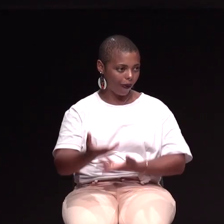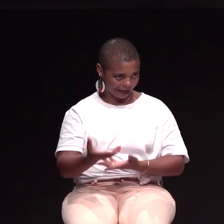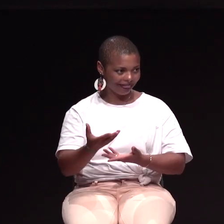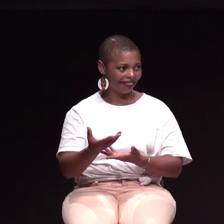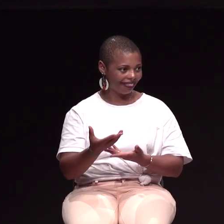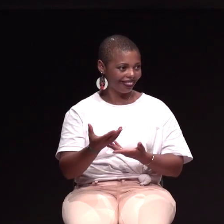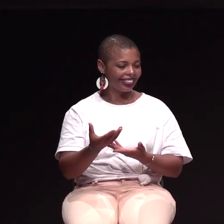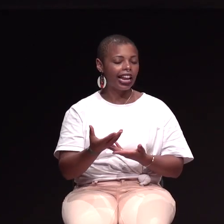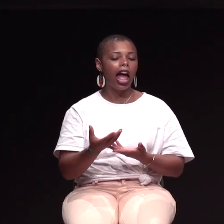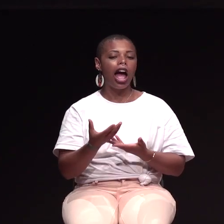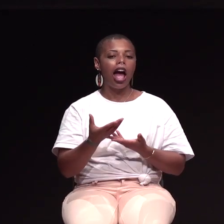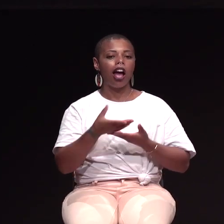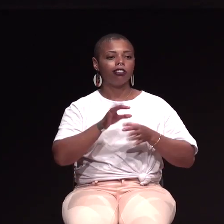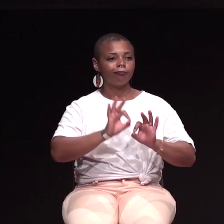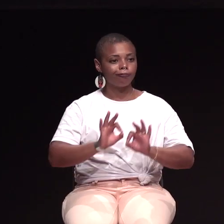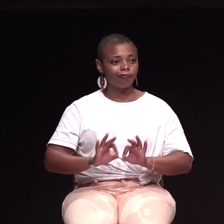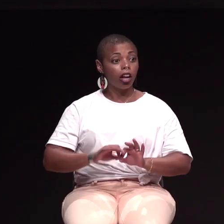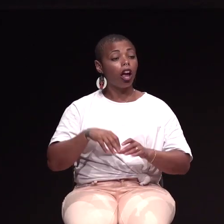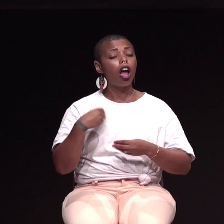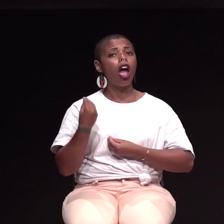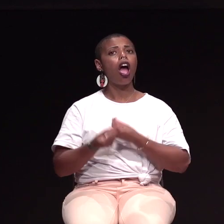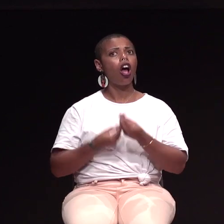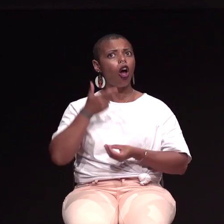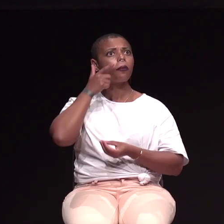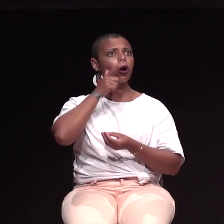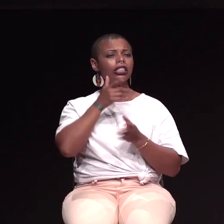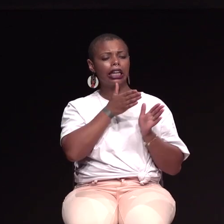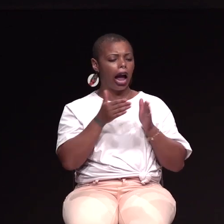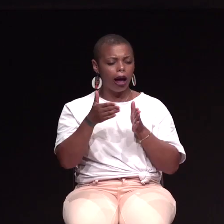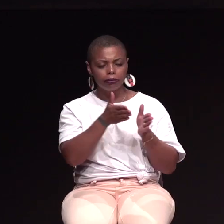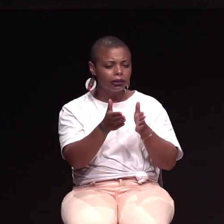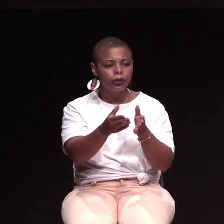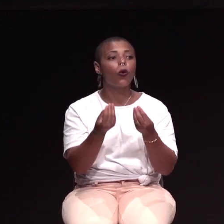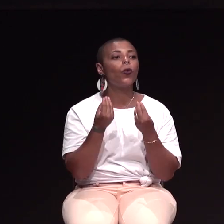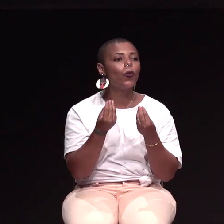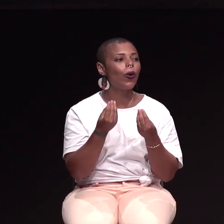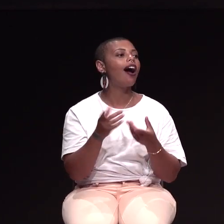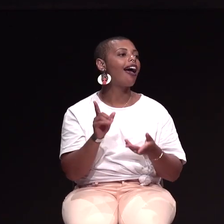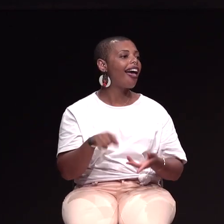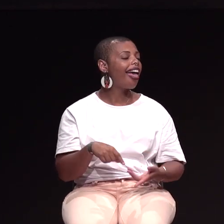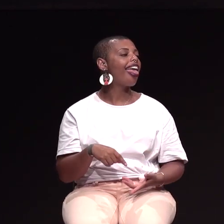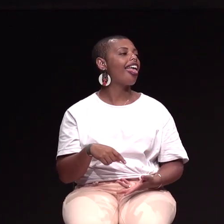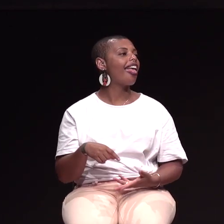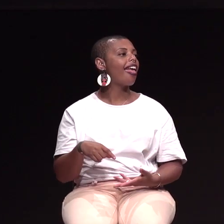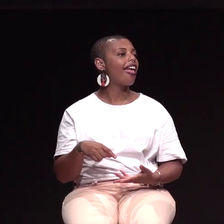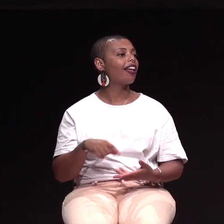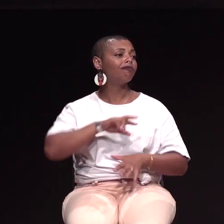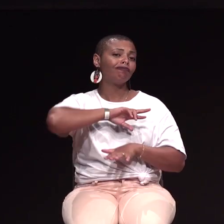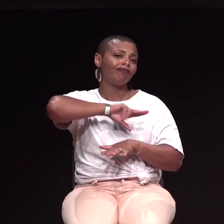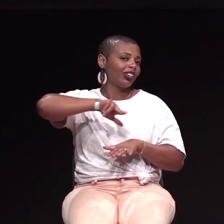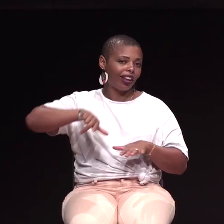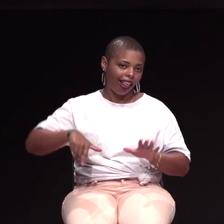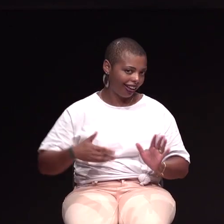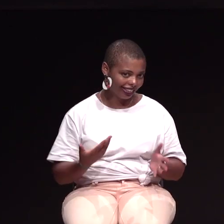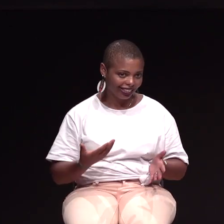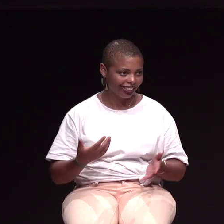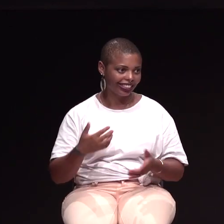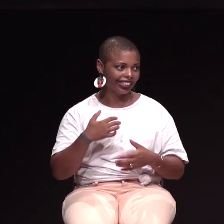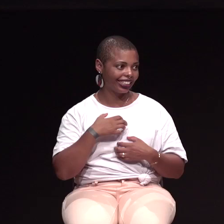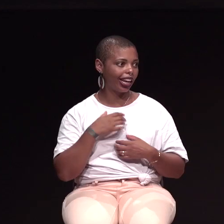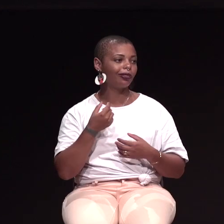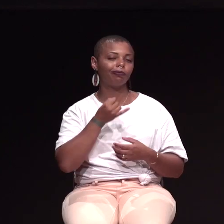a forma de chegar até isso é bastante diversa também. Ela